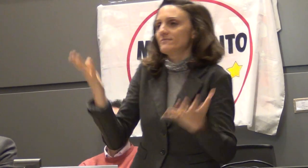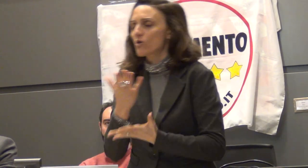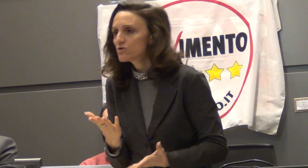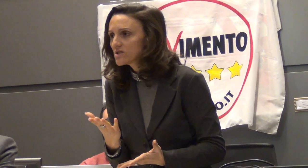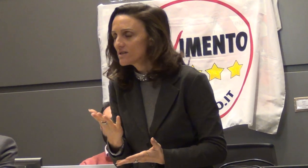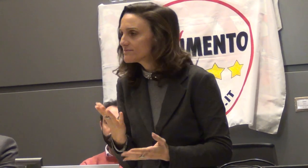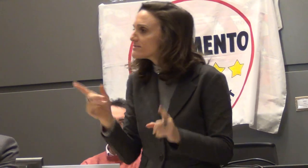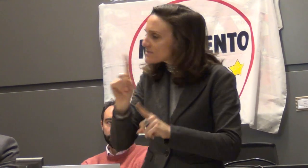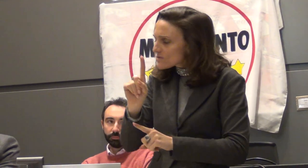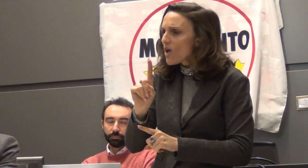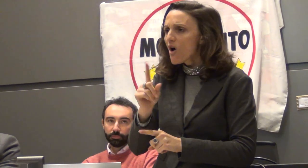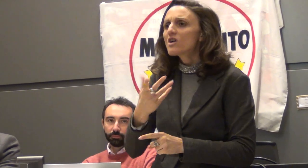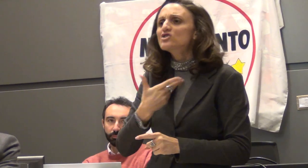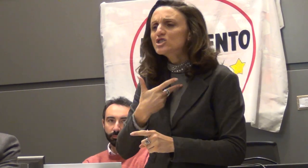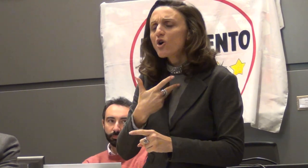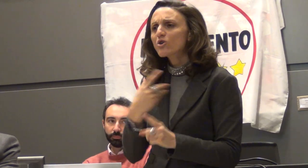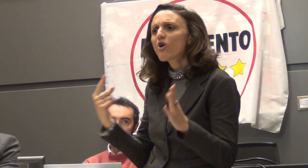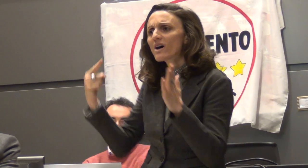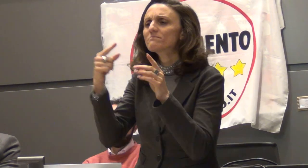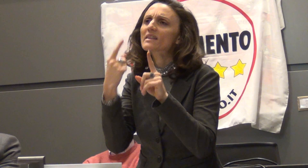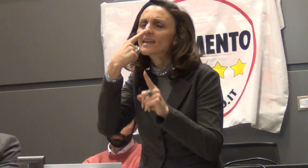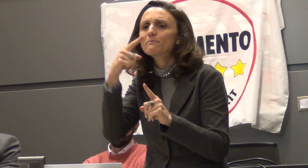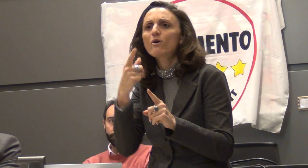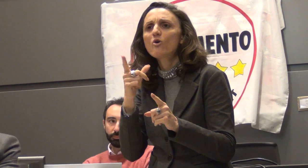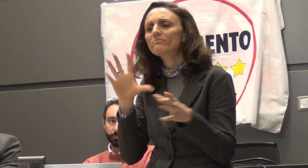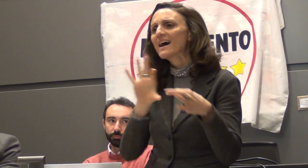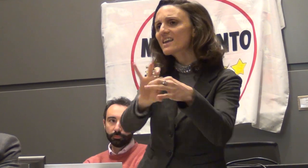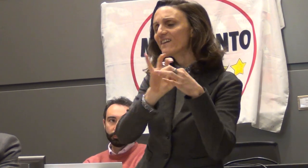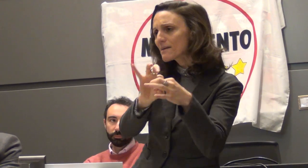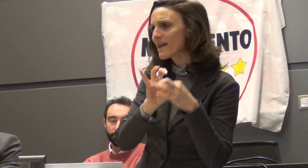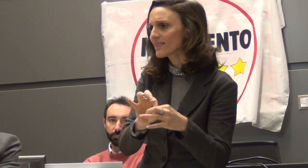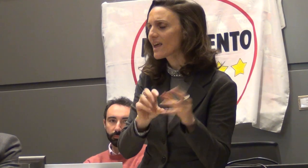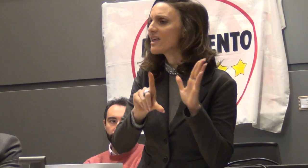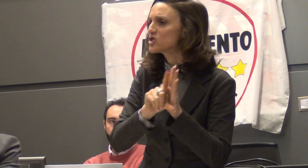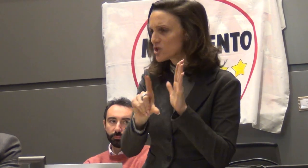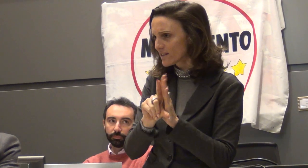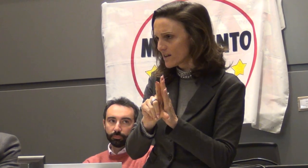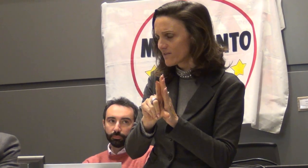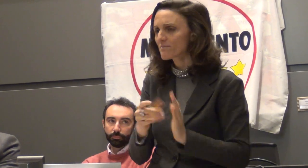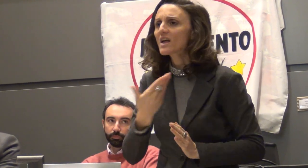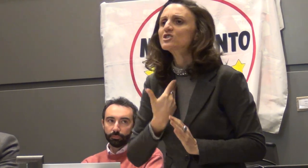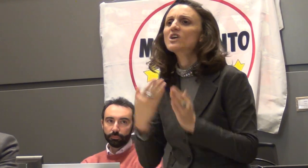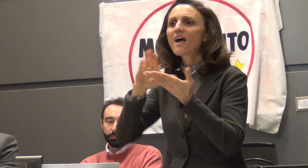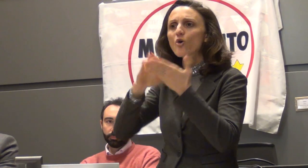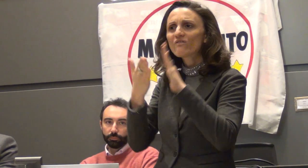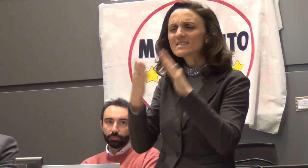italiana, non è così fatto a caso, ma ci sono dei riferimenti legislativi,